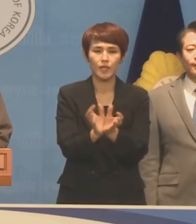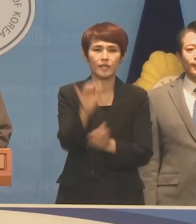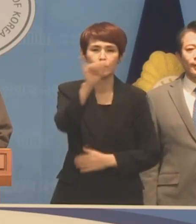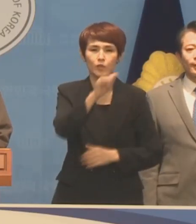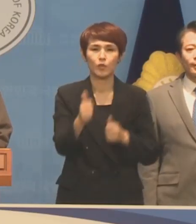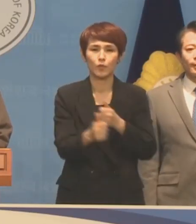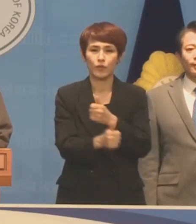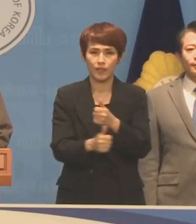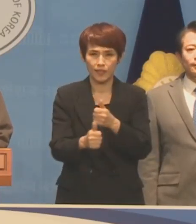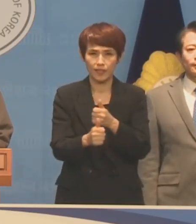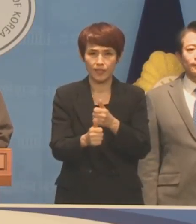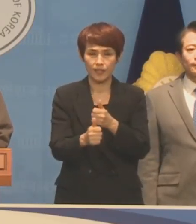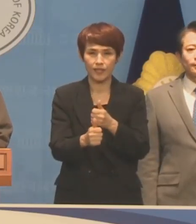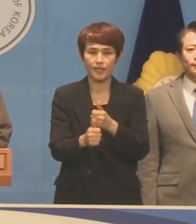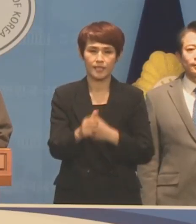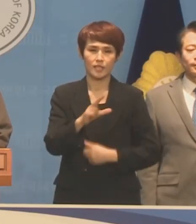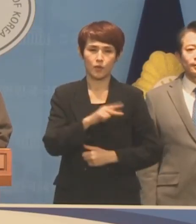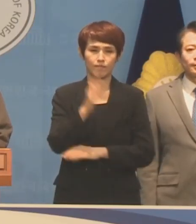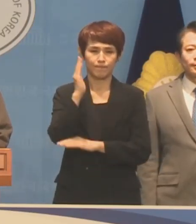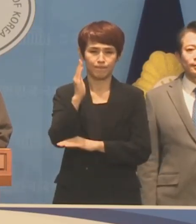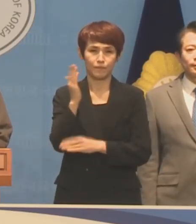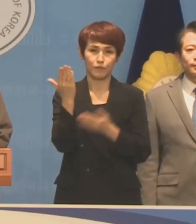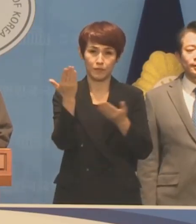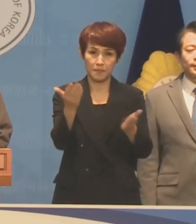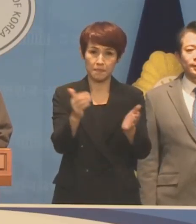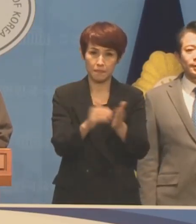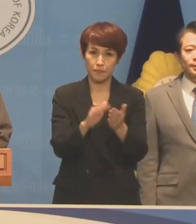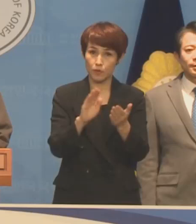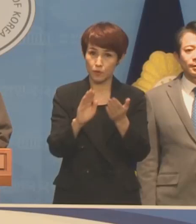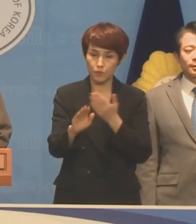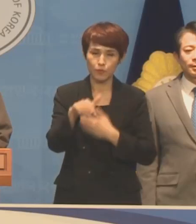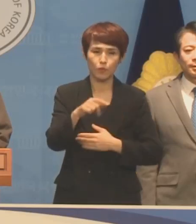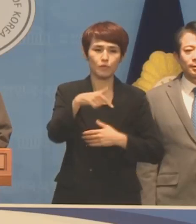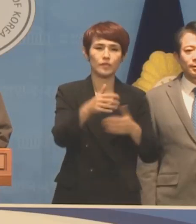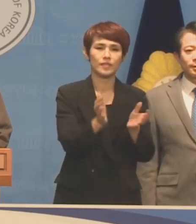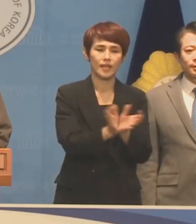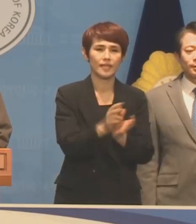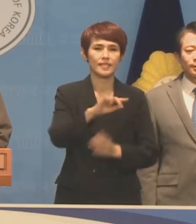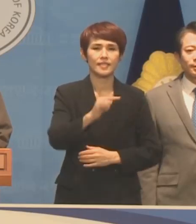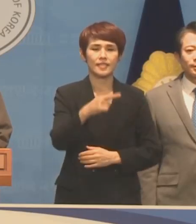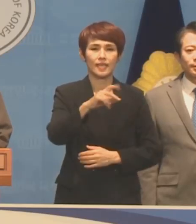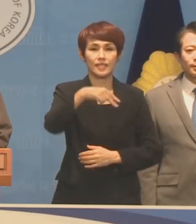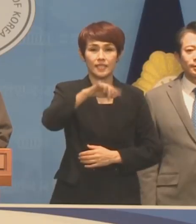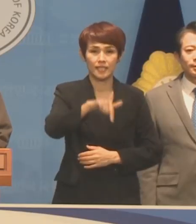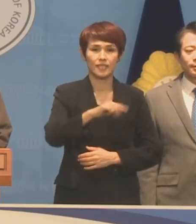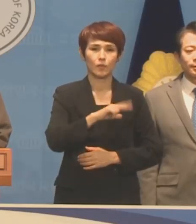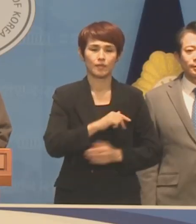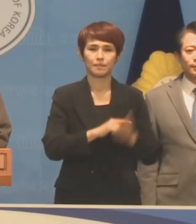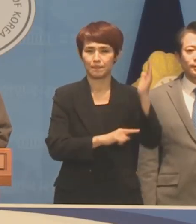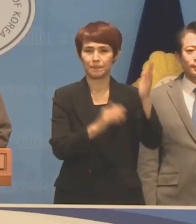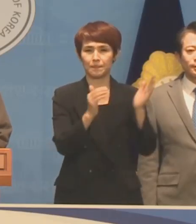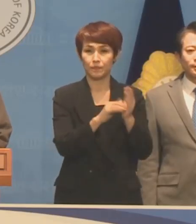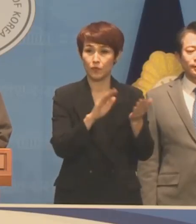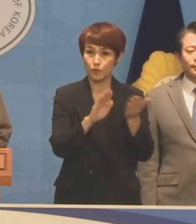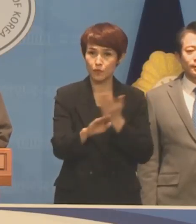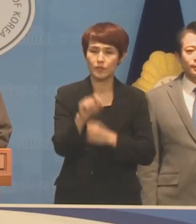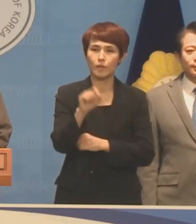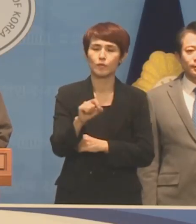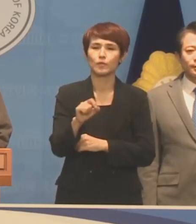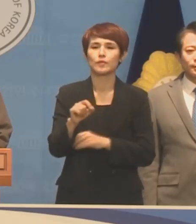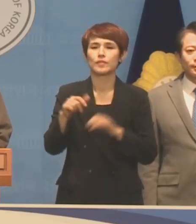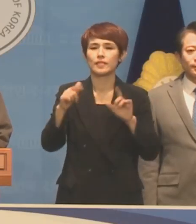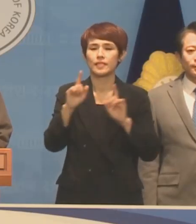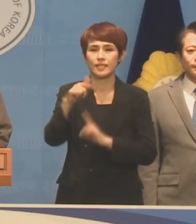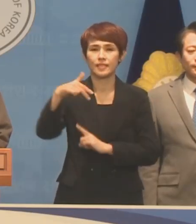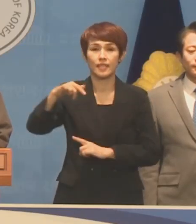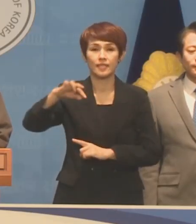을지로위원회 소속 의원님 세 분 말씀을 먼저 듣고 조국혁신당 신장식 의원님 말씀을 들은 다음 사무금융 이재진